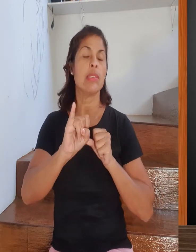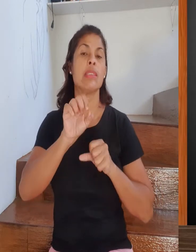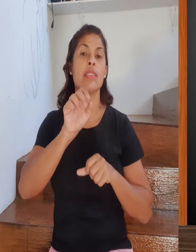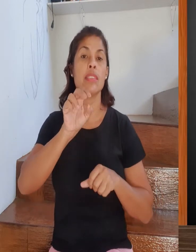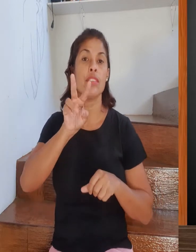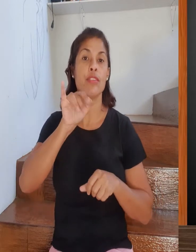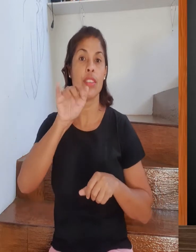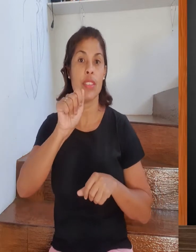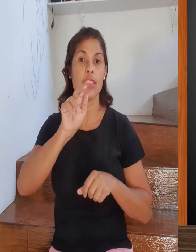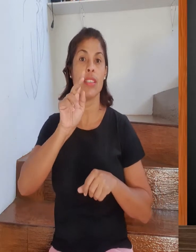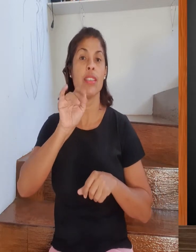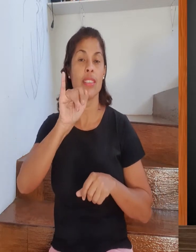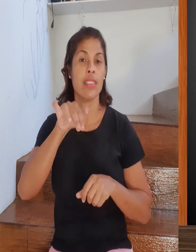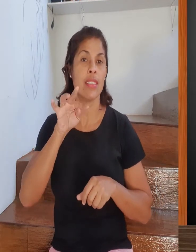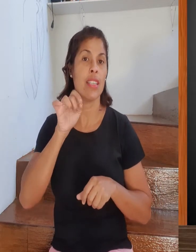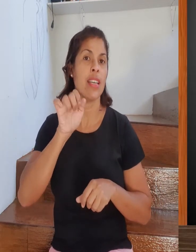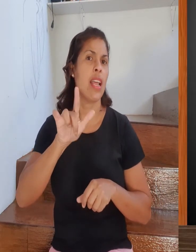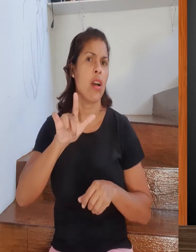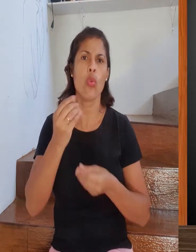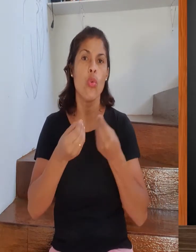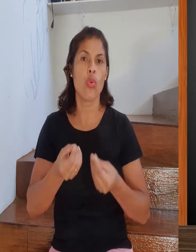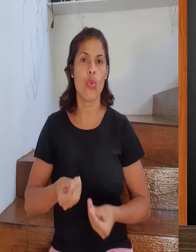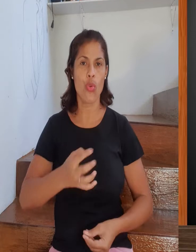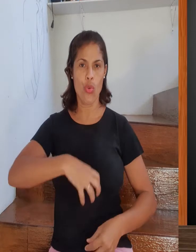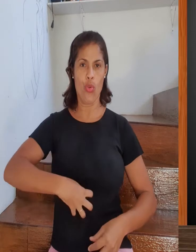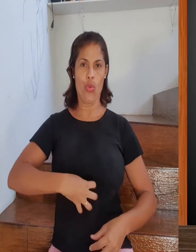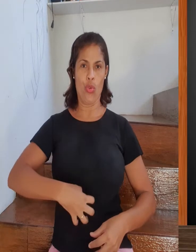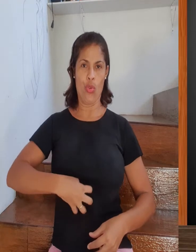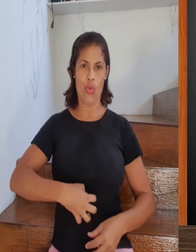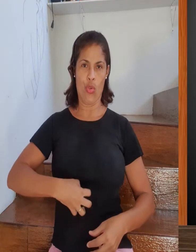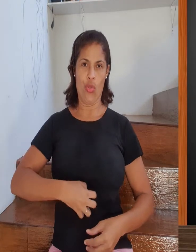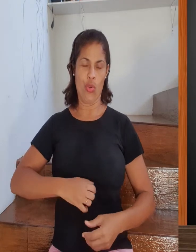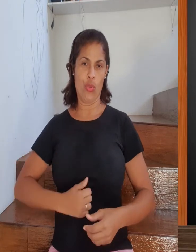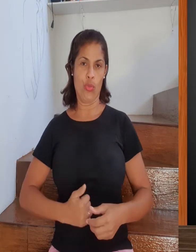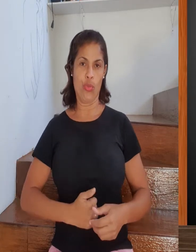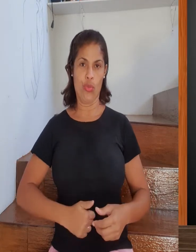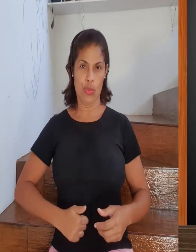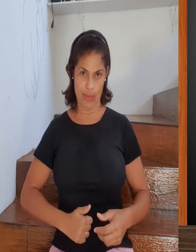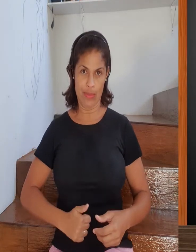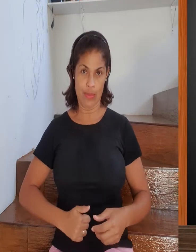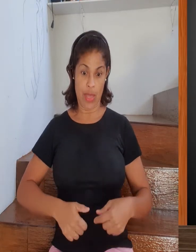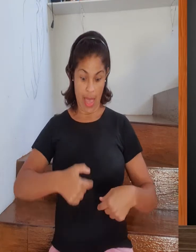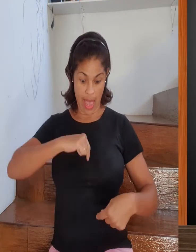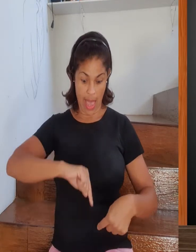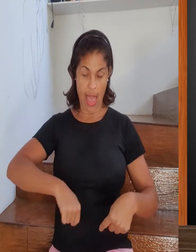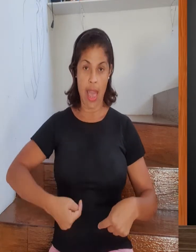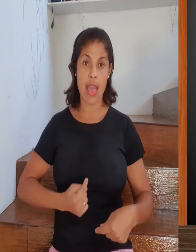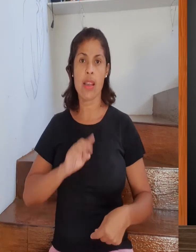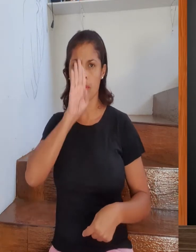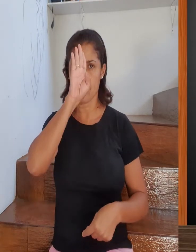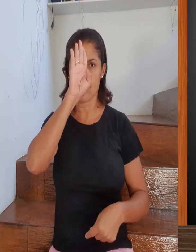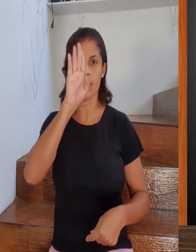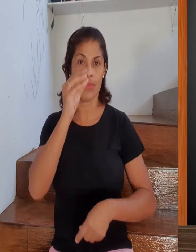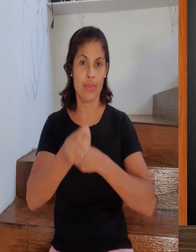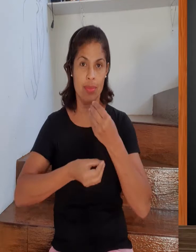enteral, ou seja, quando são absorvidos pelo trato gastrointestinal. E, nessa região,